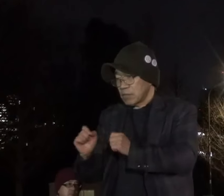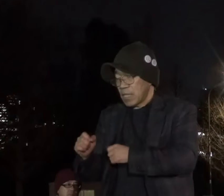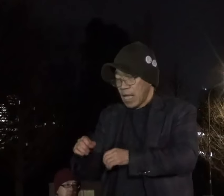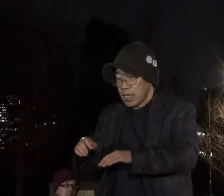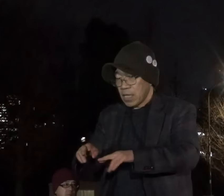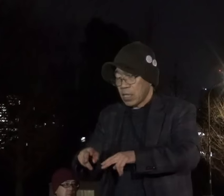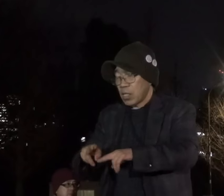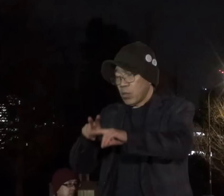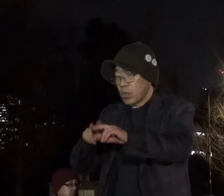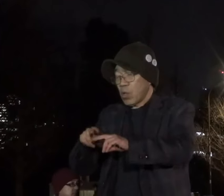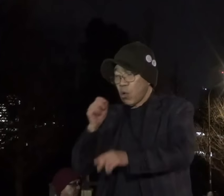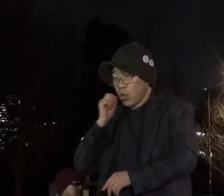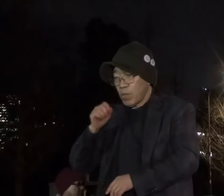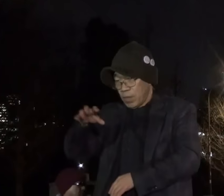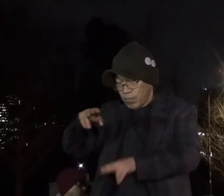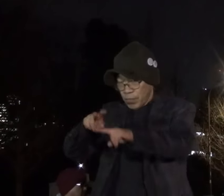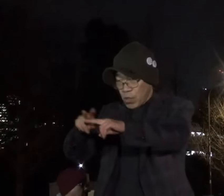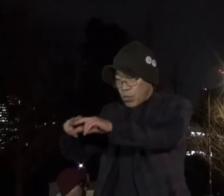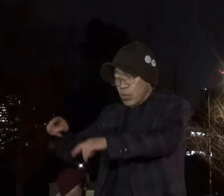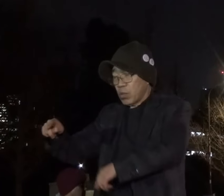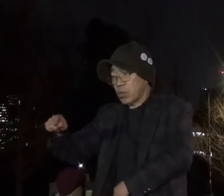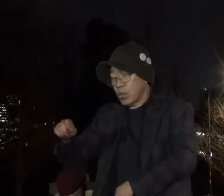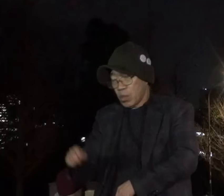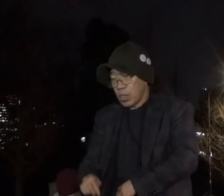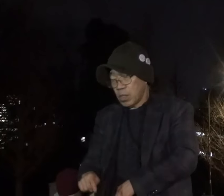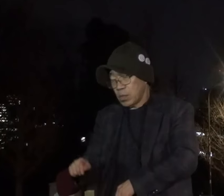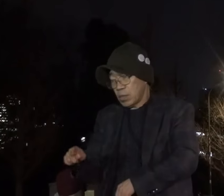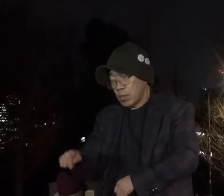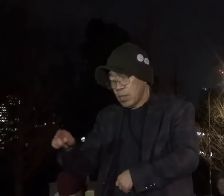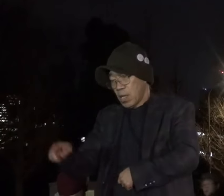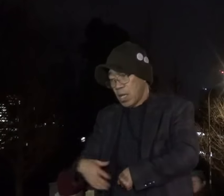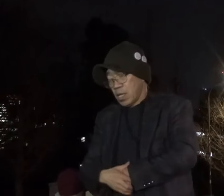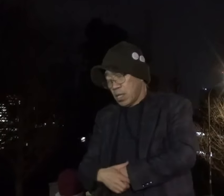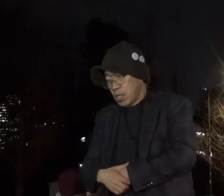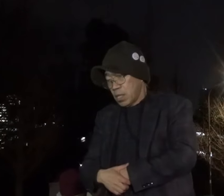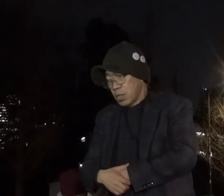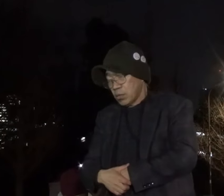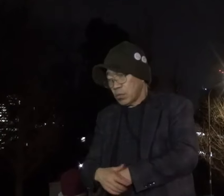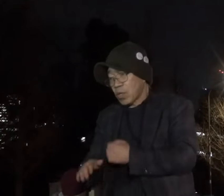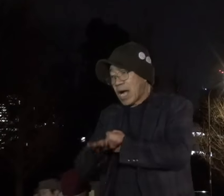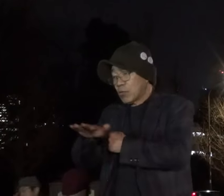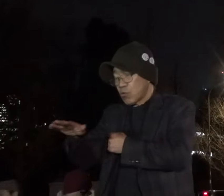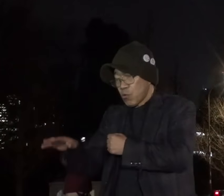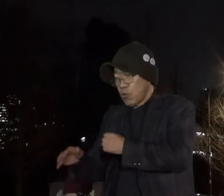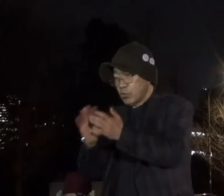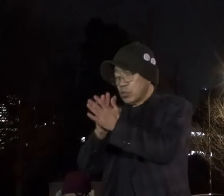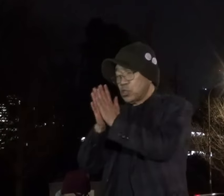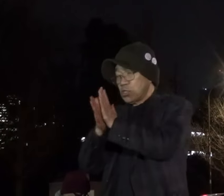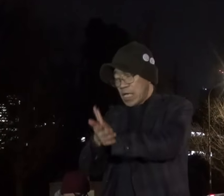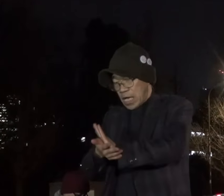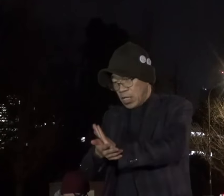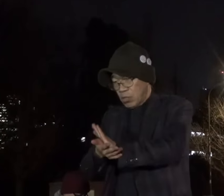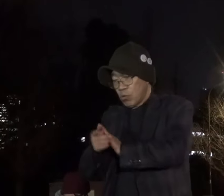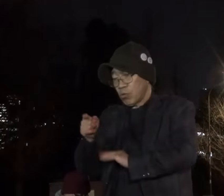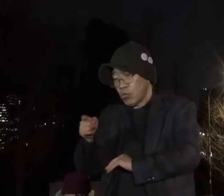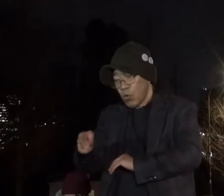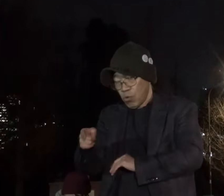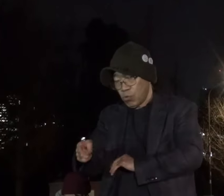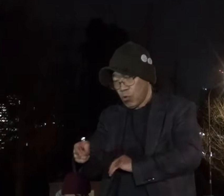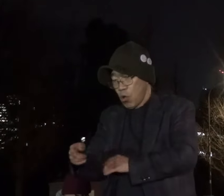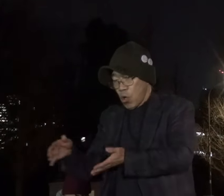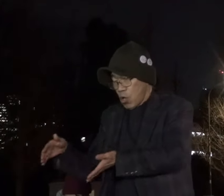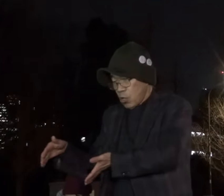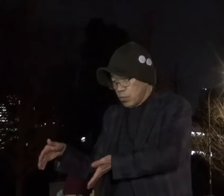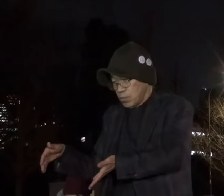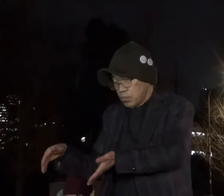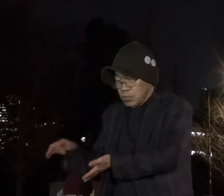で、自宅の裏側は環境省管轄の用水路になっていて、環境省の予定している除染だけでどれだけの効果があ